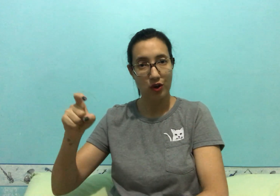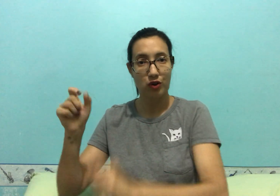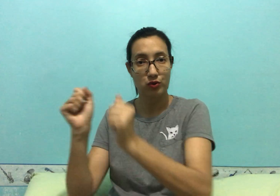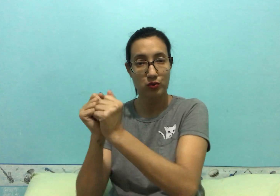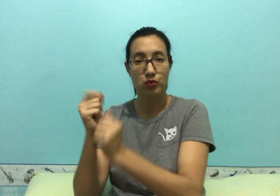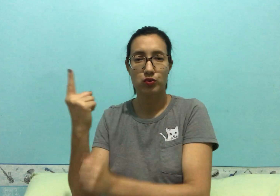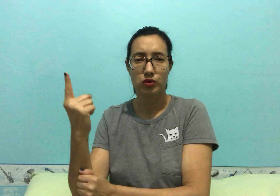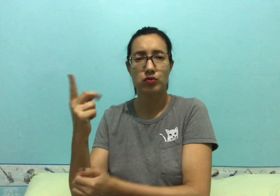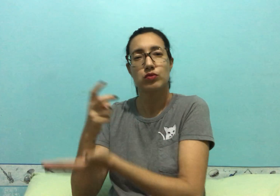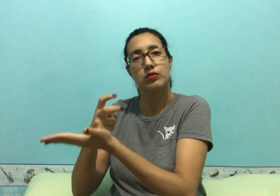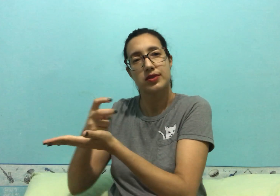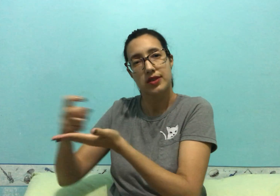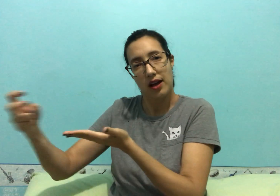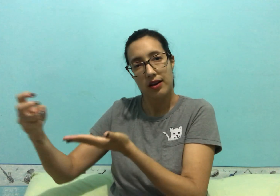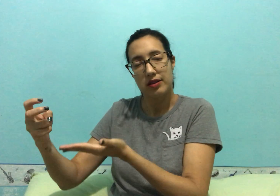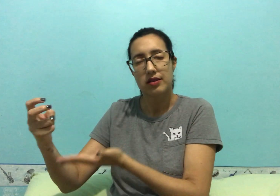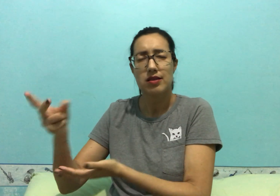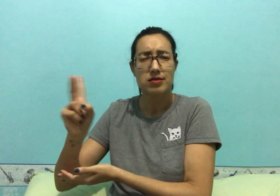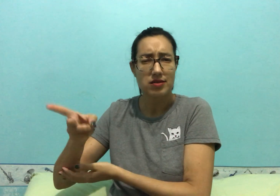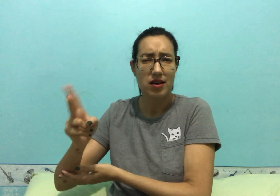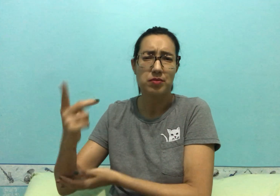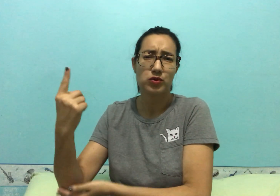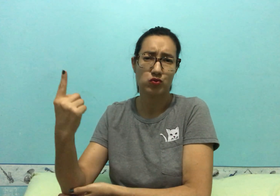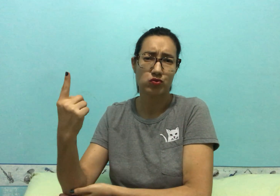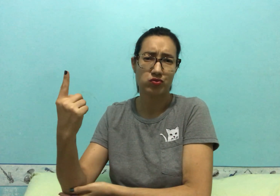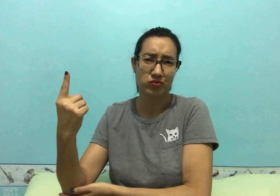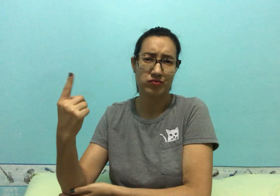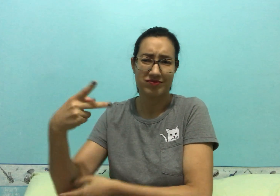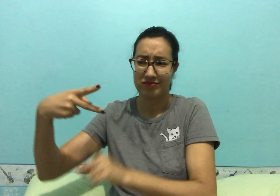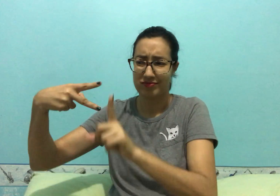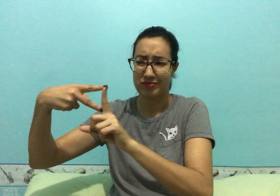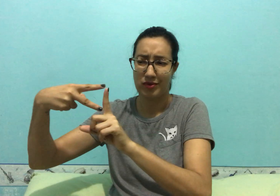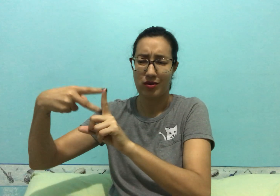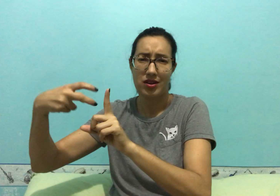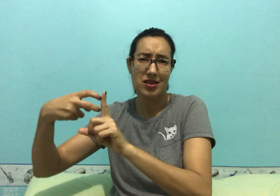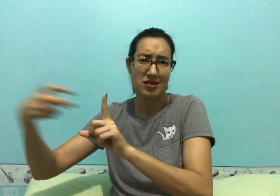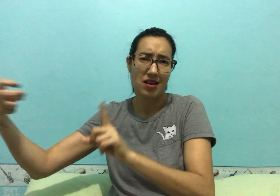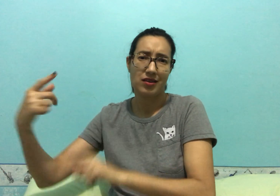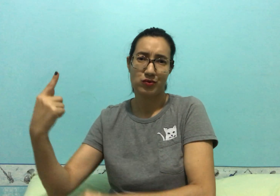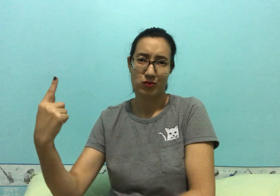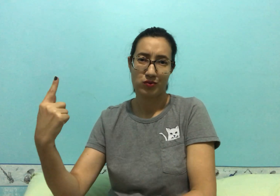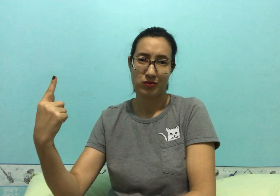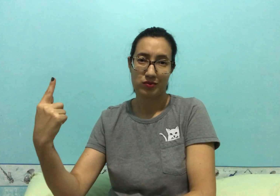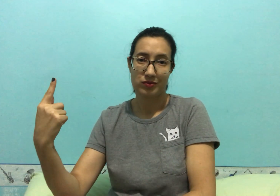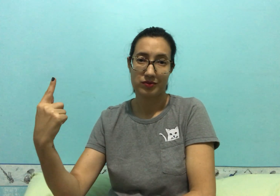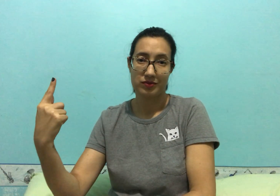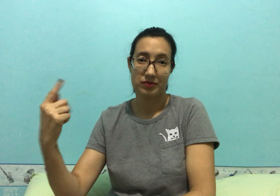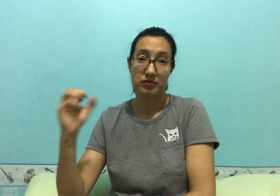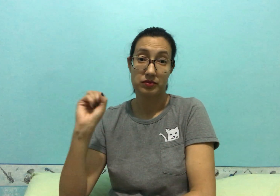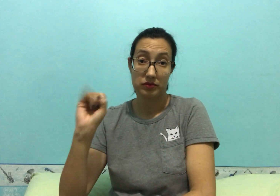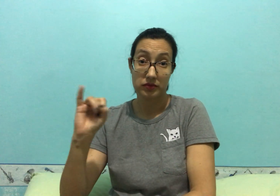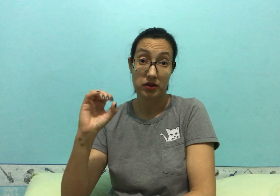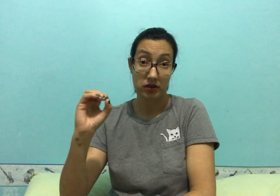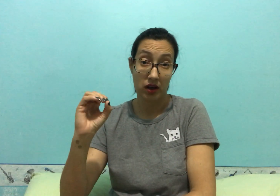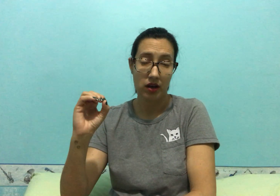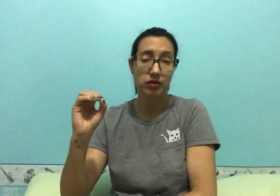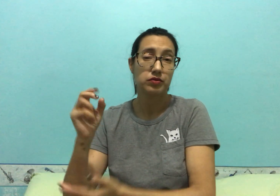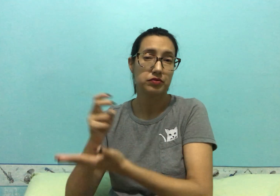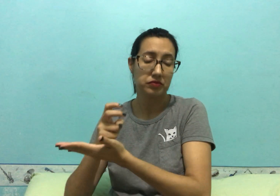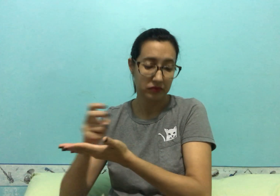sempre 1. Porque independente de quem seja x, se x for 0, vai ser 1 ou 0, sai 1. E se o x for 1, vai ser 1